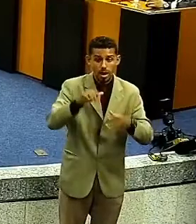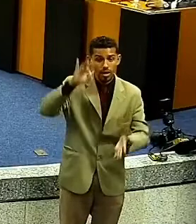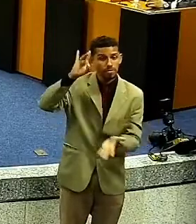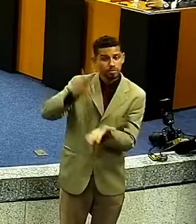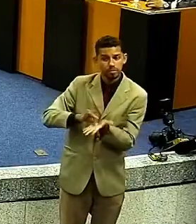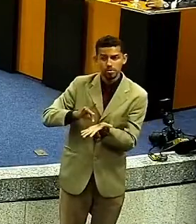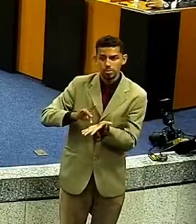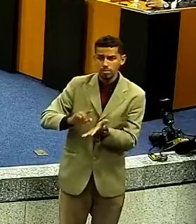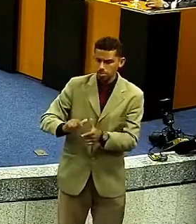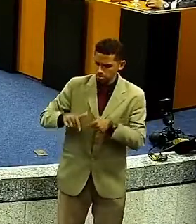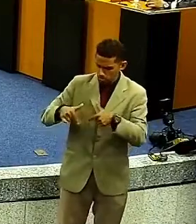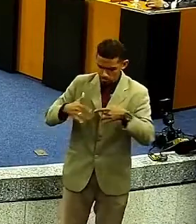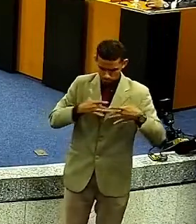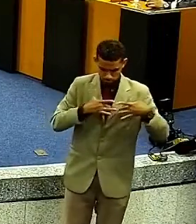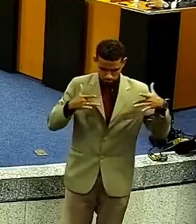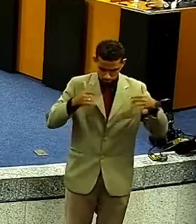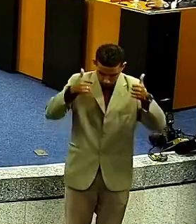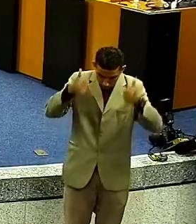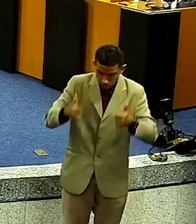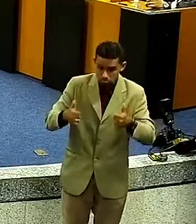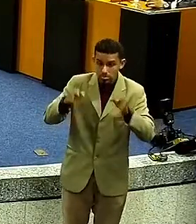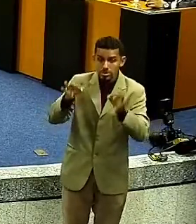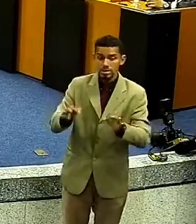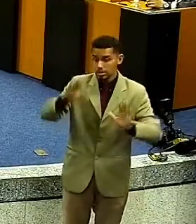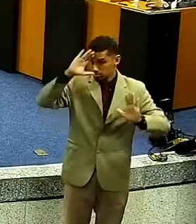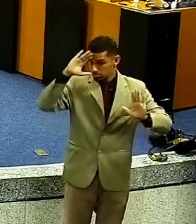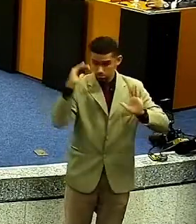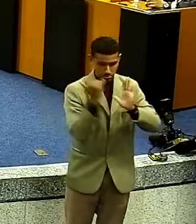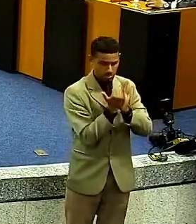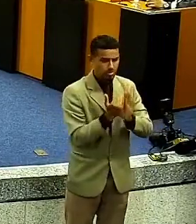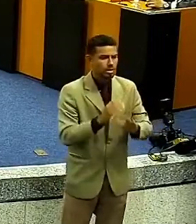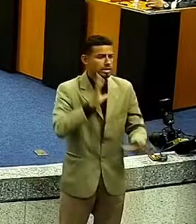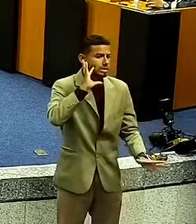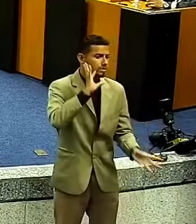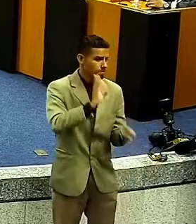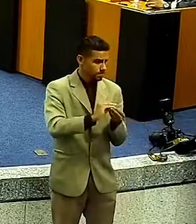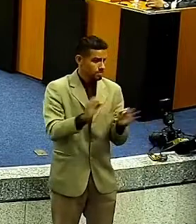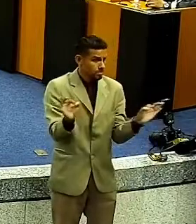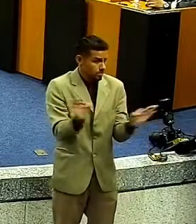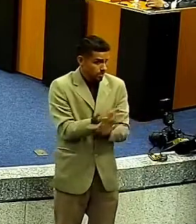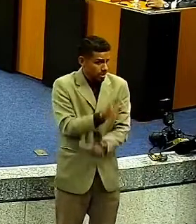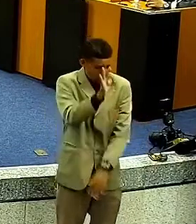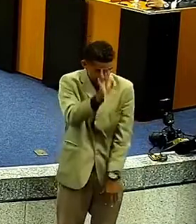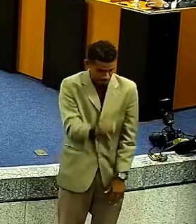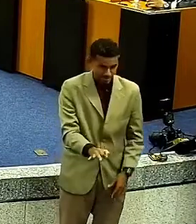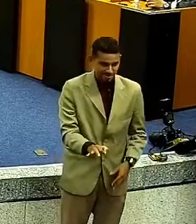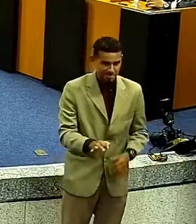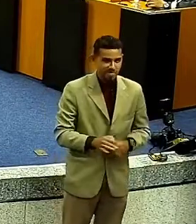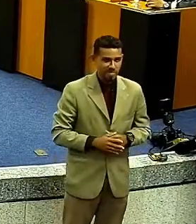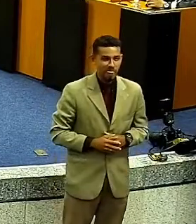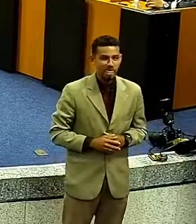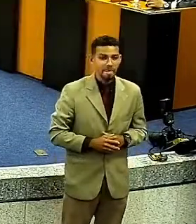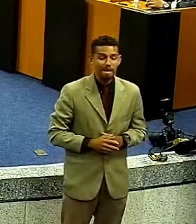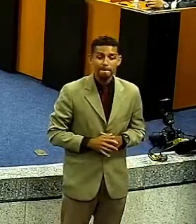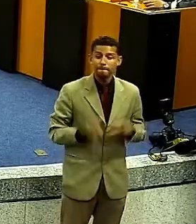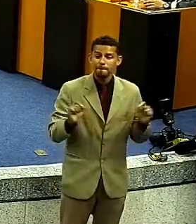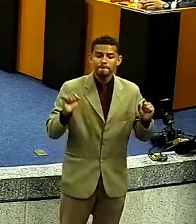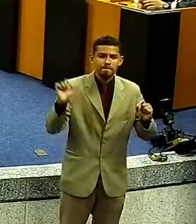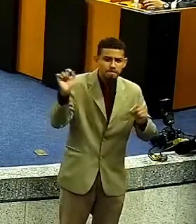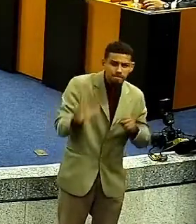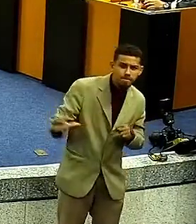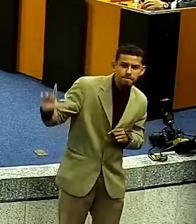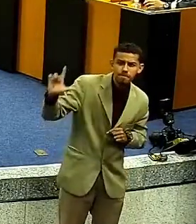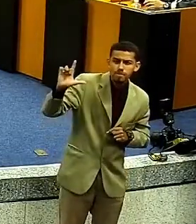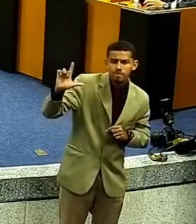exatamente fazer o que é correto eu tenho dito para encerrar agora definitivamente que a lógica do